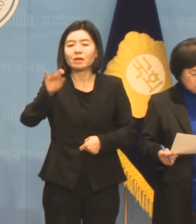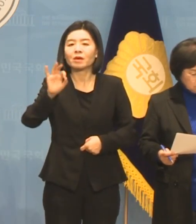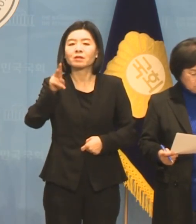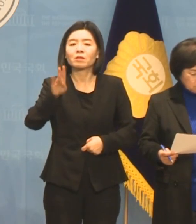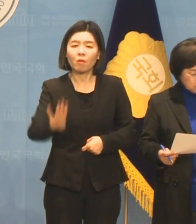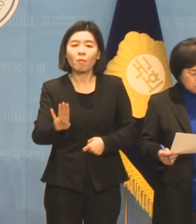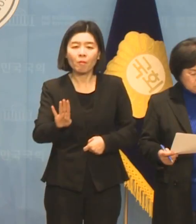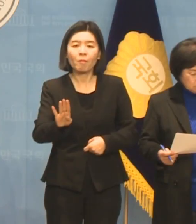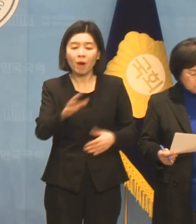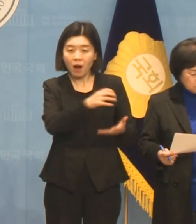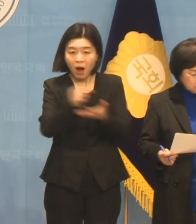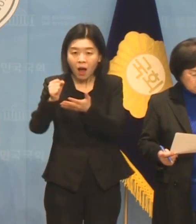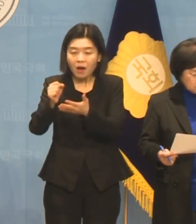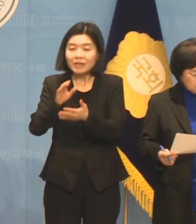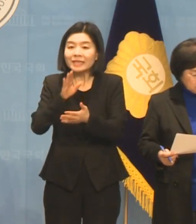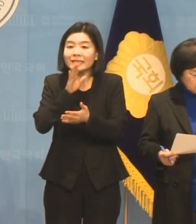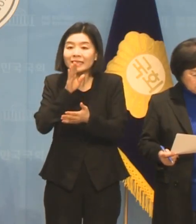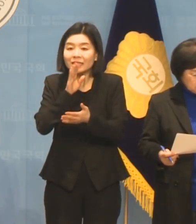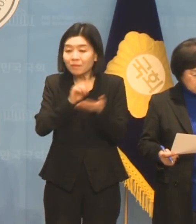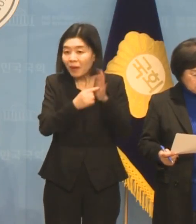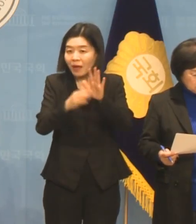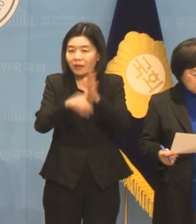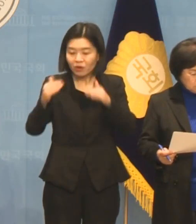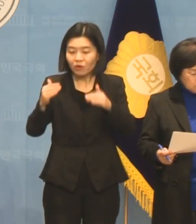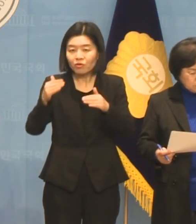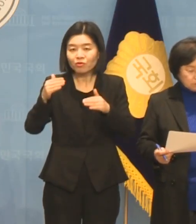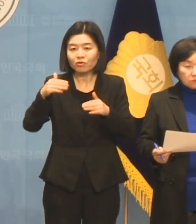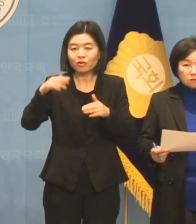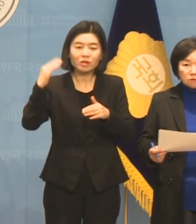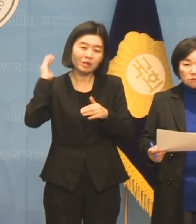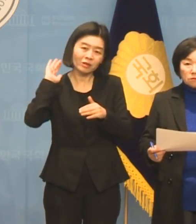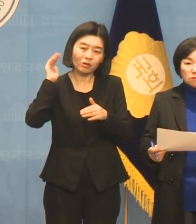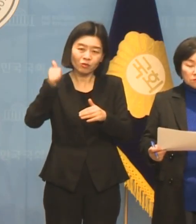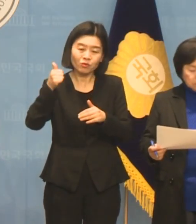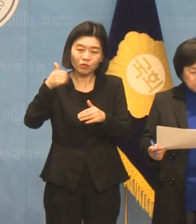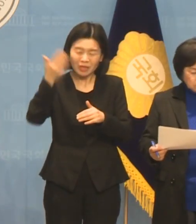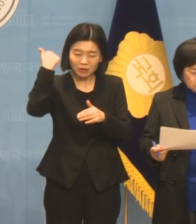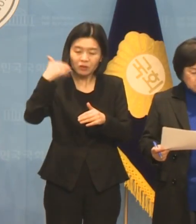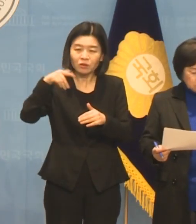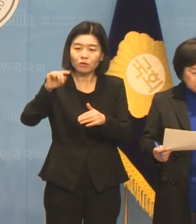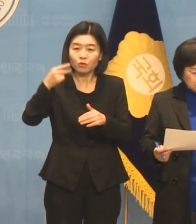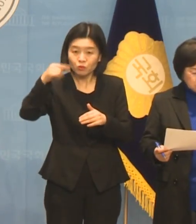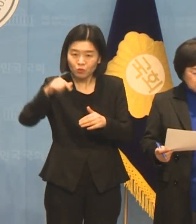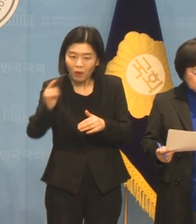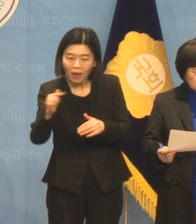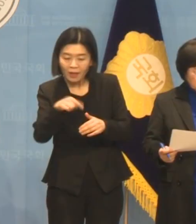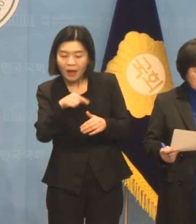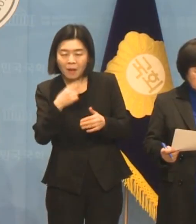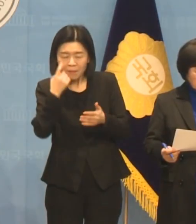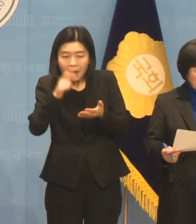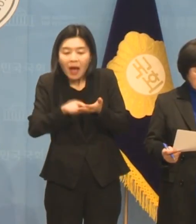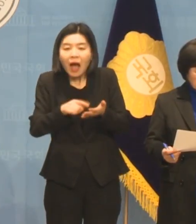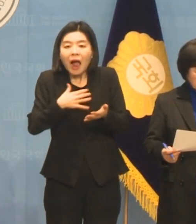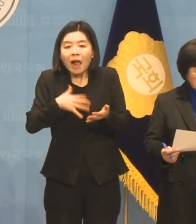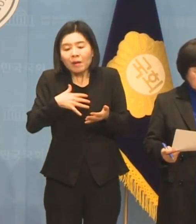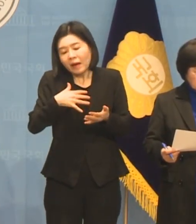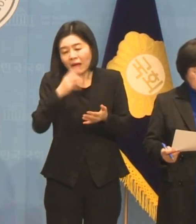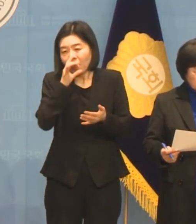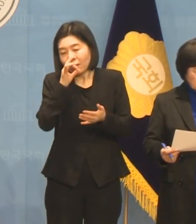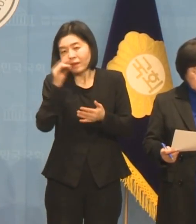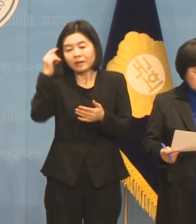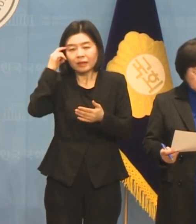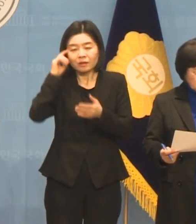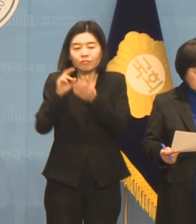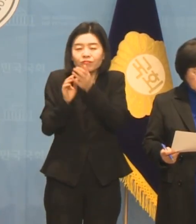알려지면 전두환의 영웅이 될 것이기에 김영삼과 안양이 진실을 극비에 붙였다. 이 사실이 알려지면